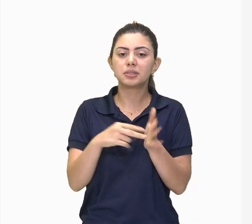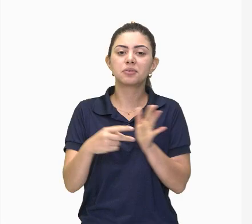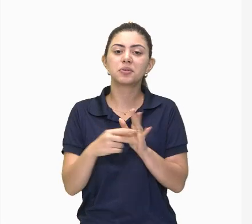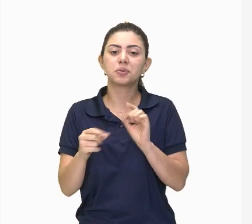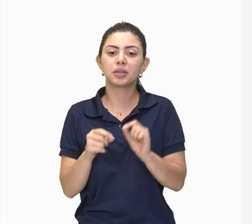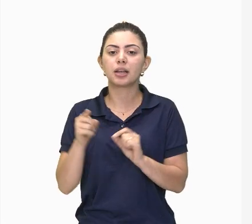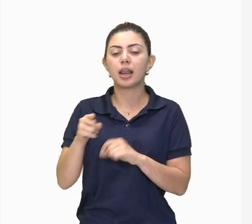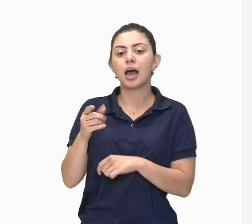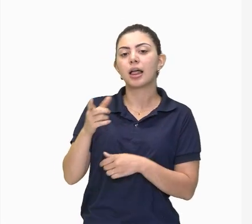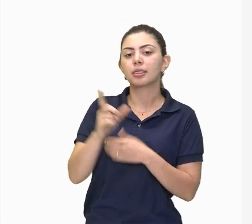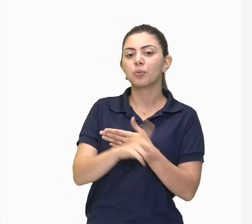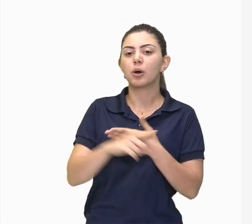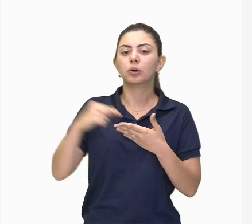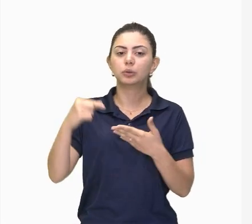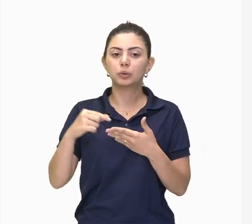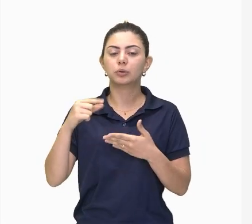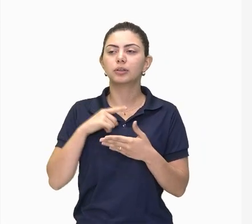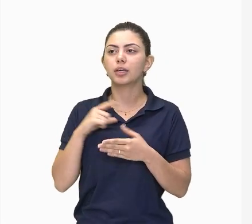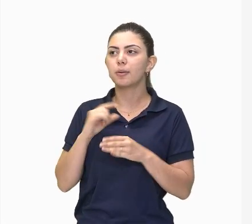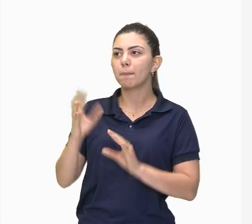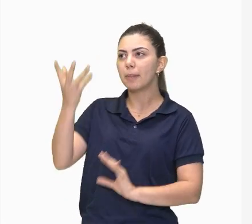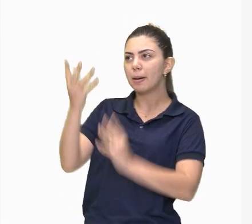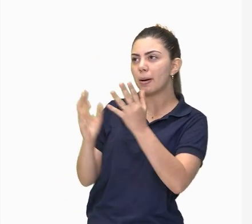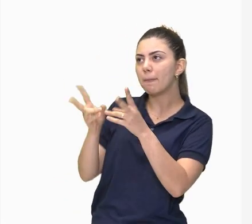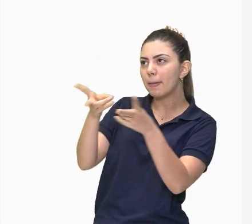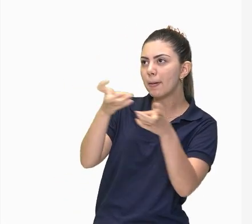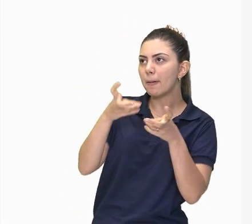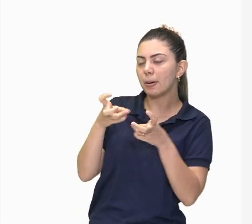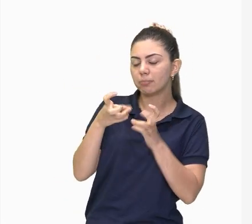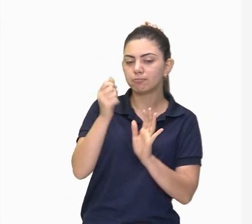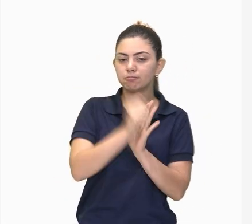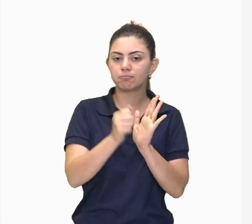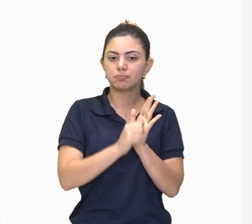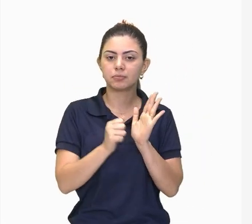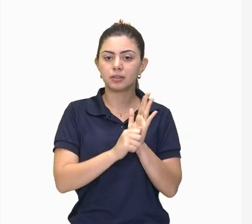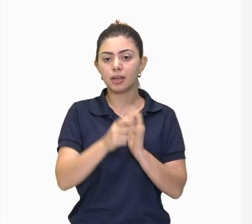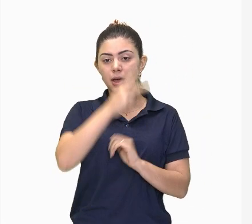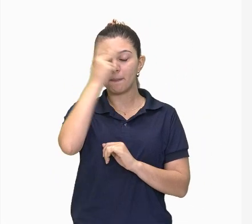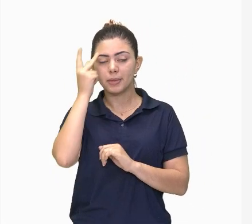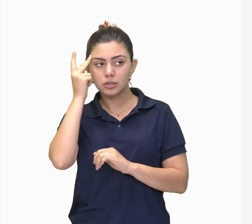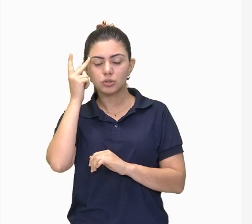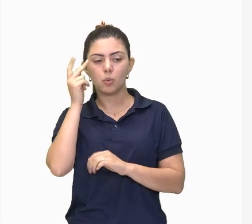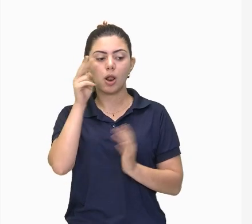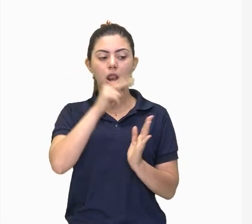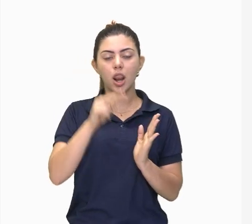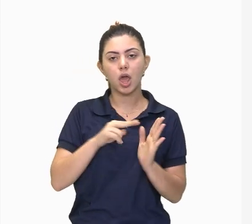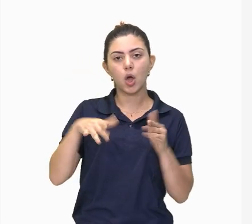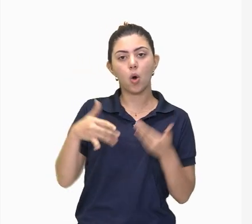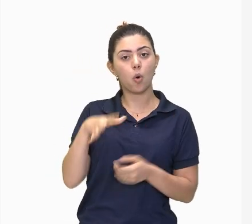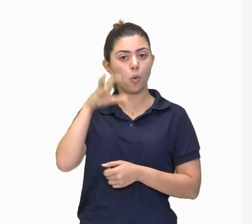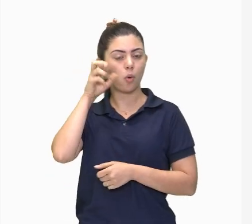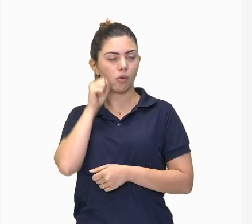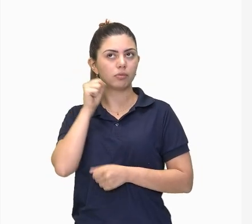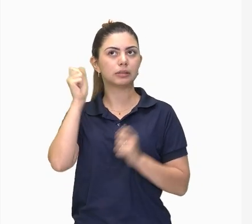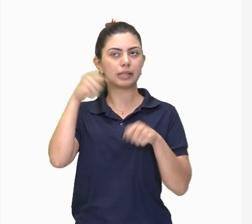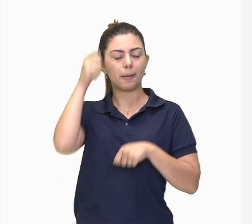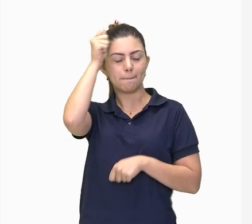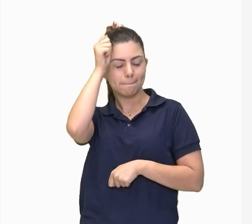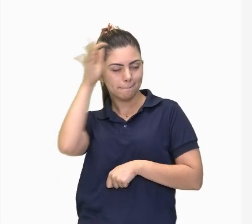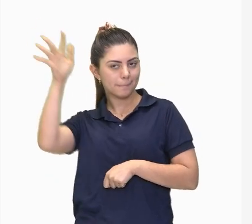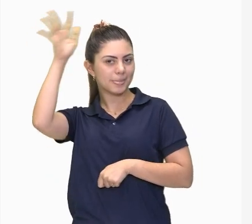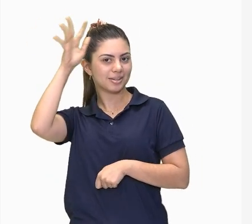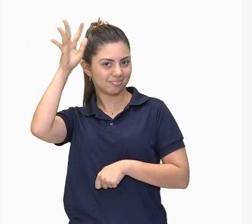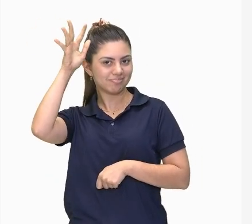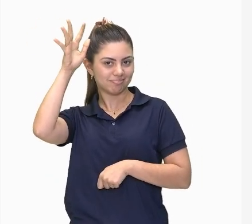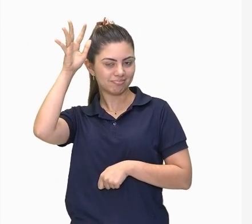as impressões e as descreve. Quem lê ou escuta esse tipo de texto forma uma imagem na mente, como eu já havia dito